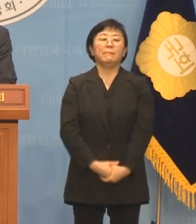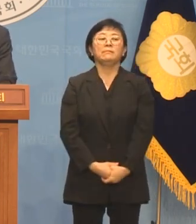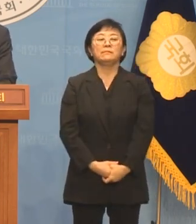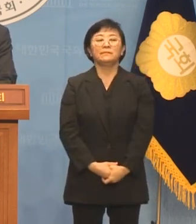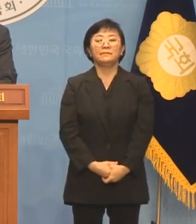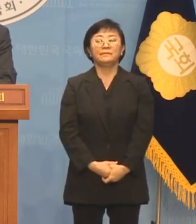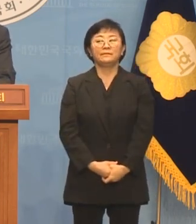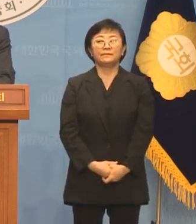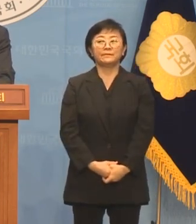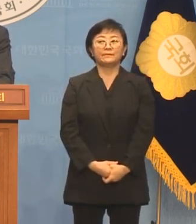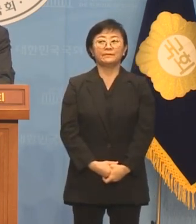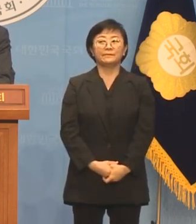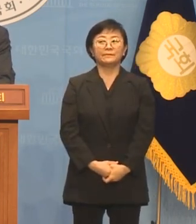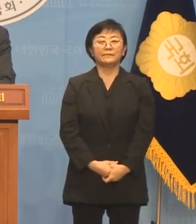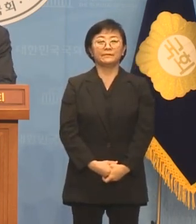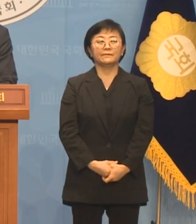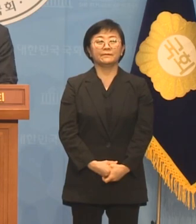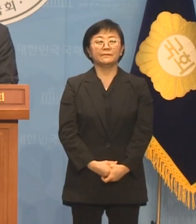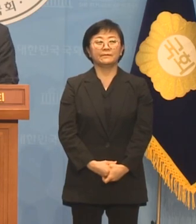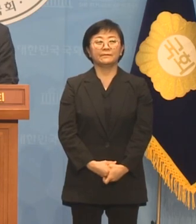낭독하겠습니다.